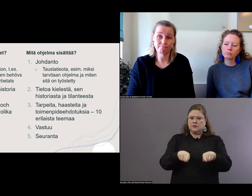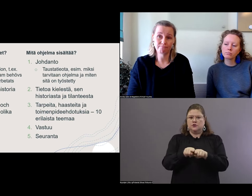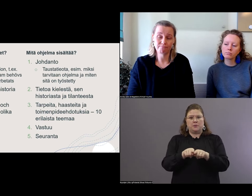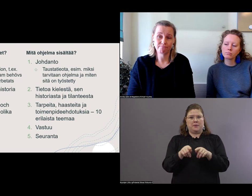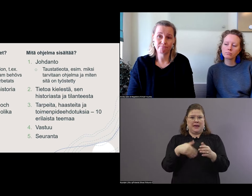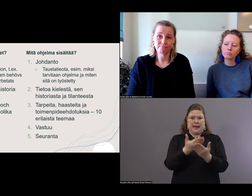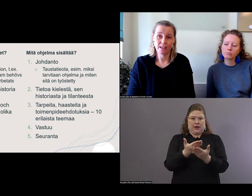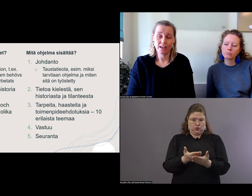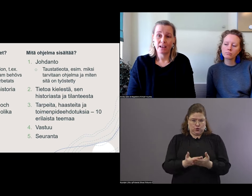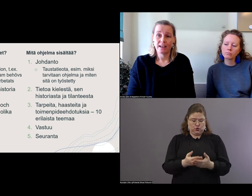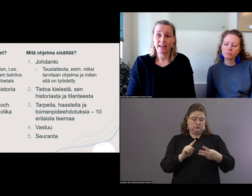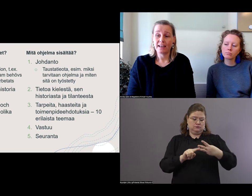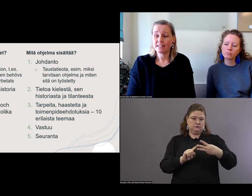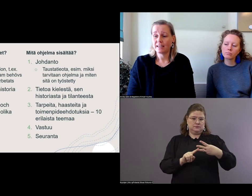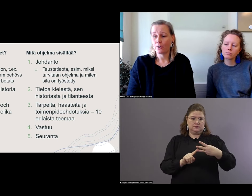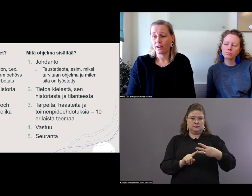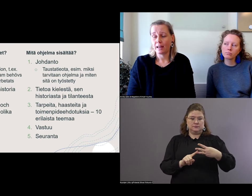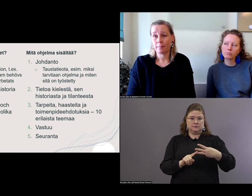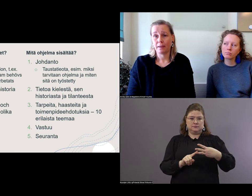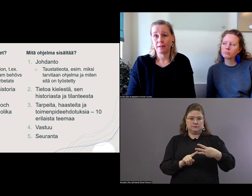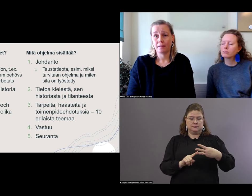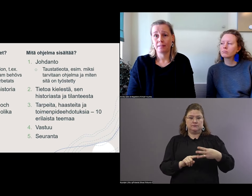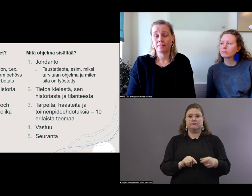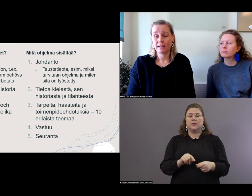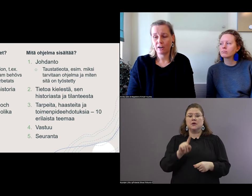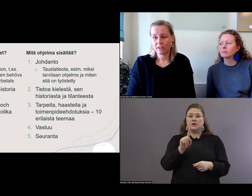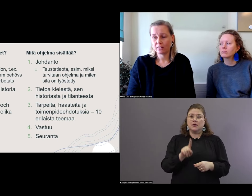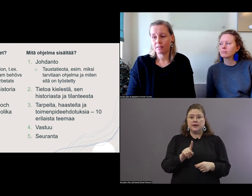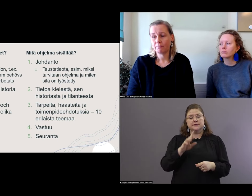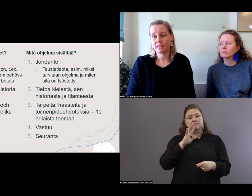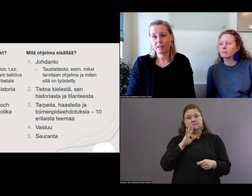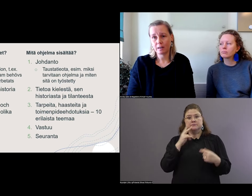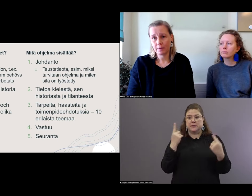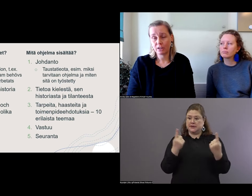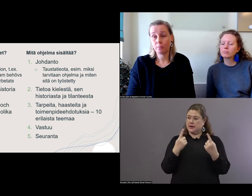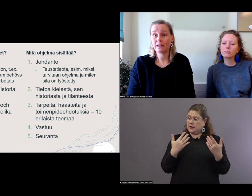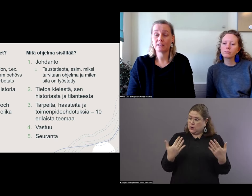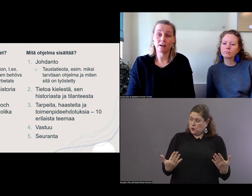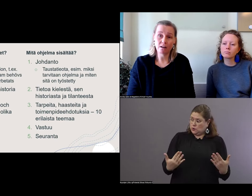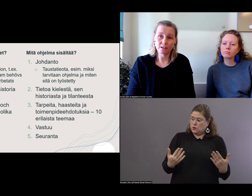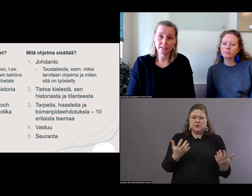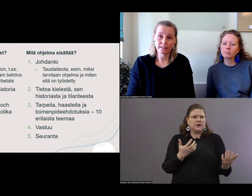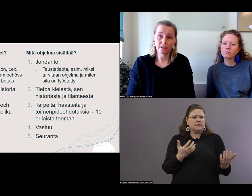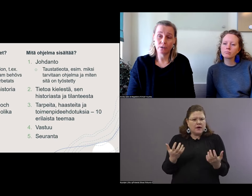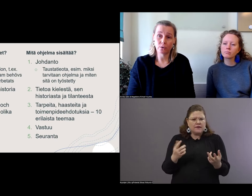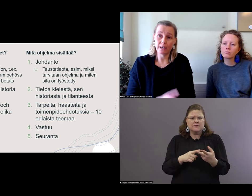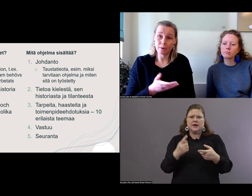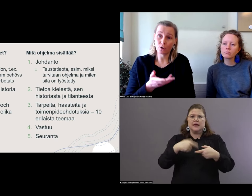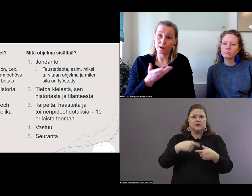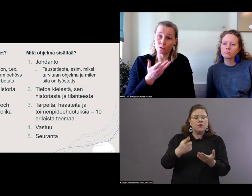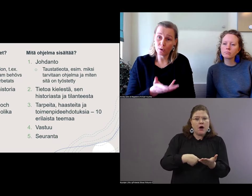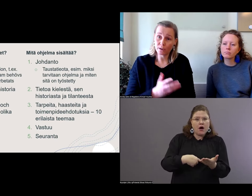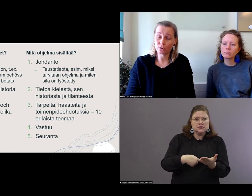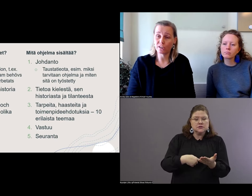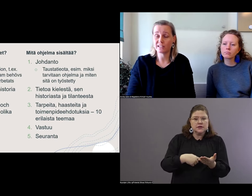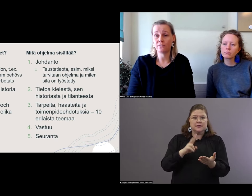toimenpideehdotuksia. Eli ensin käydään läpi tilannetta, mitä tarpeita on, millaisia haasteita juuri